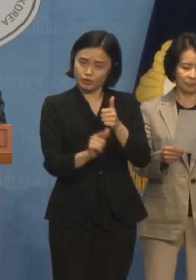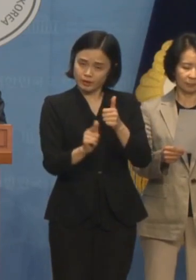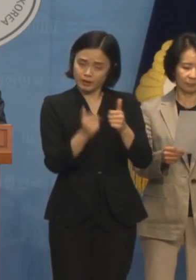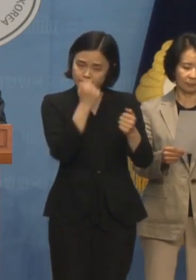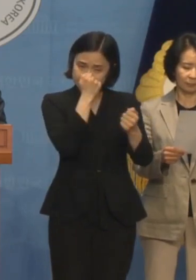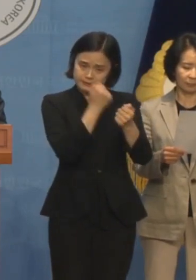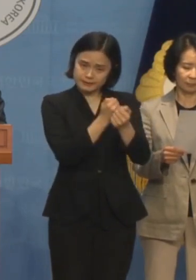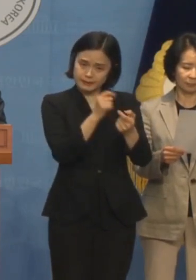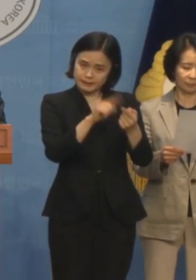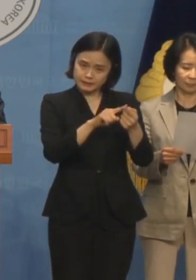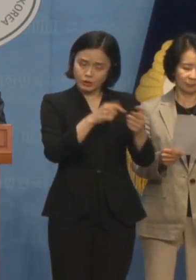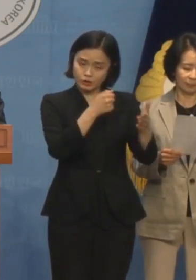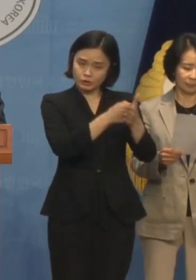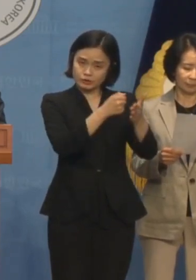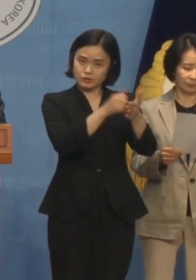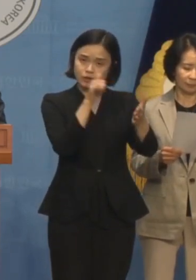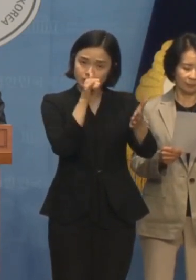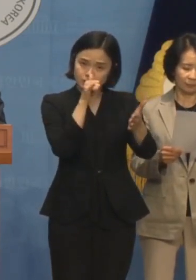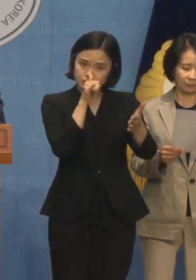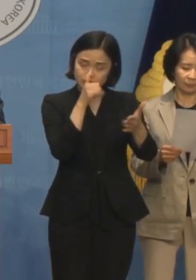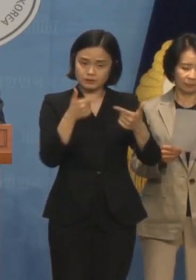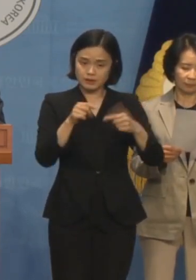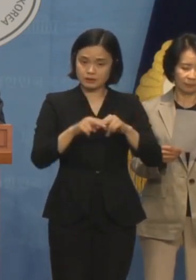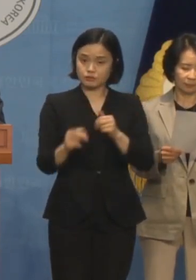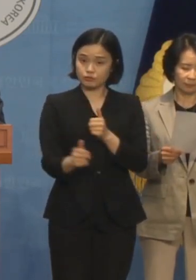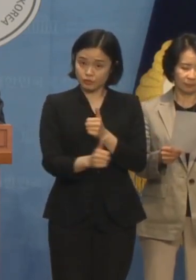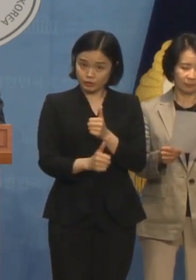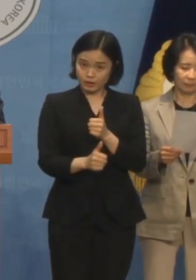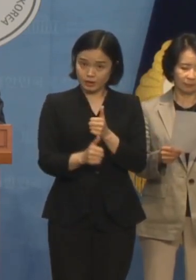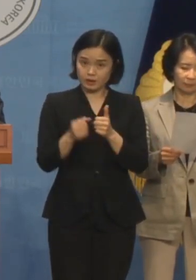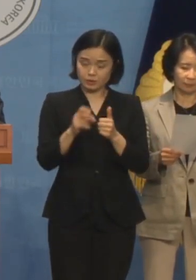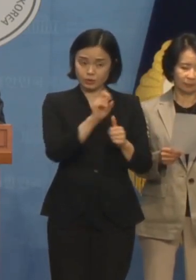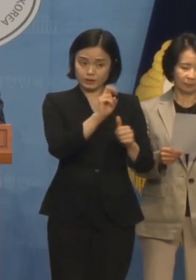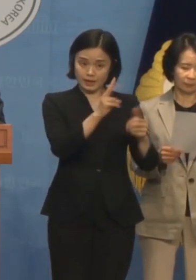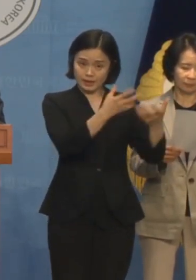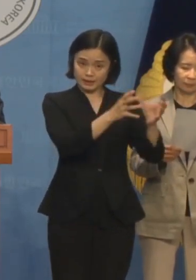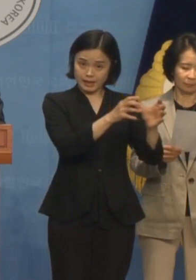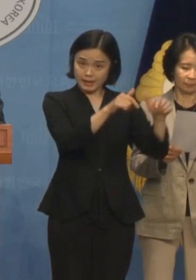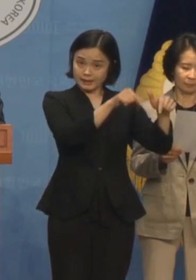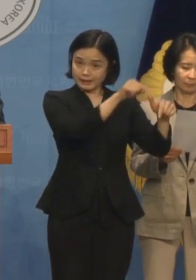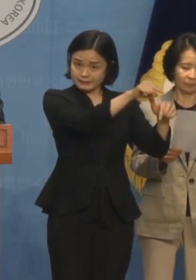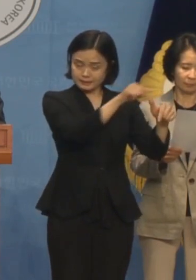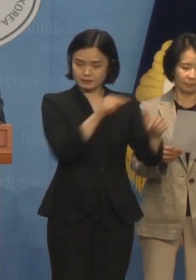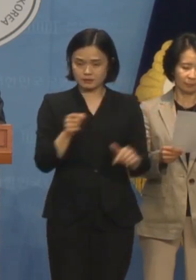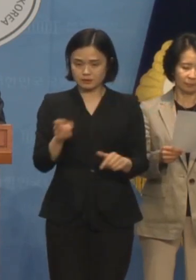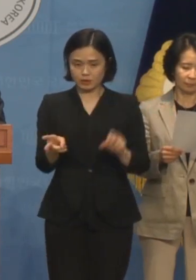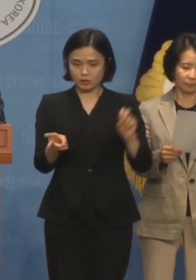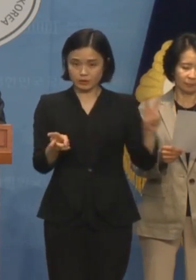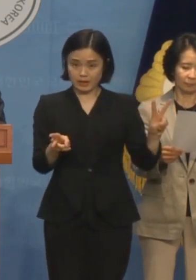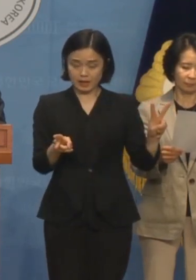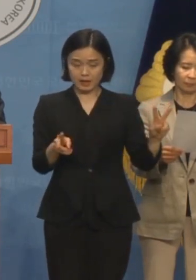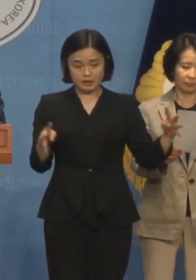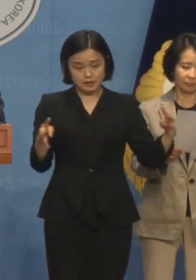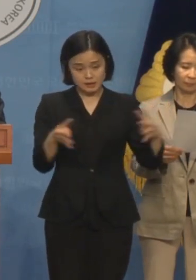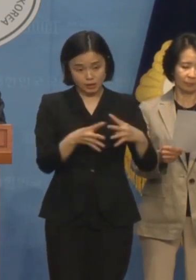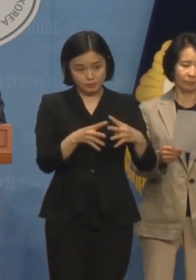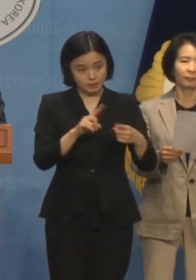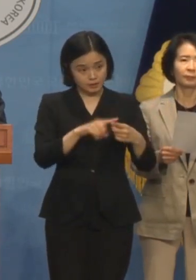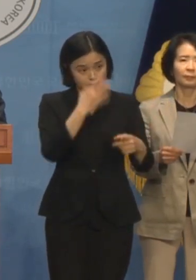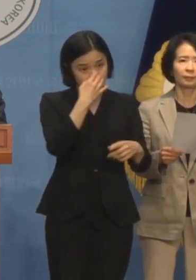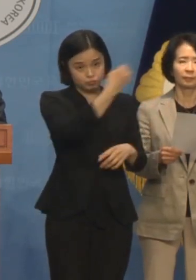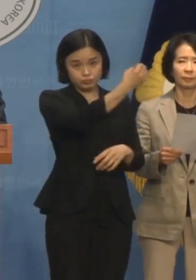상임위원장과 야당 간사는 여야 간사 협의를 아예 무시했고 소위 구성도 하지 않은